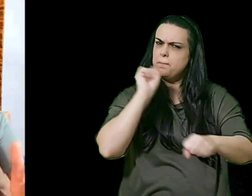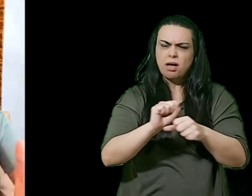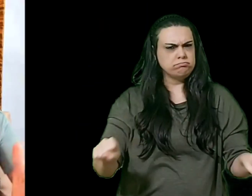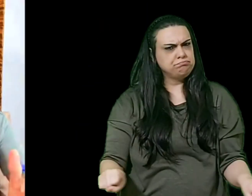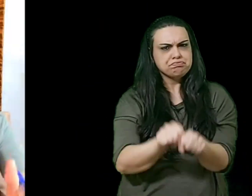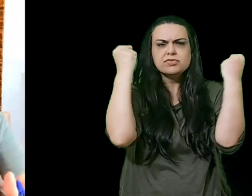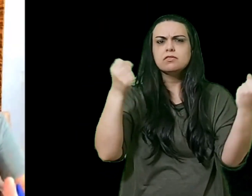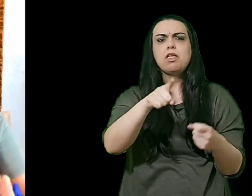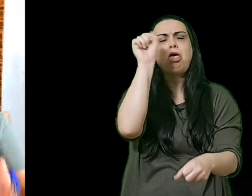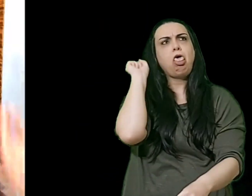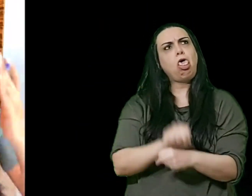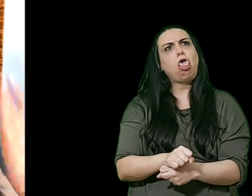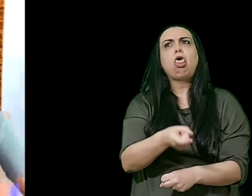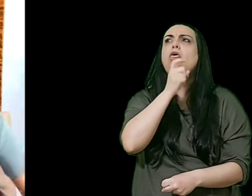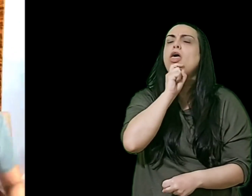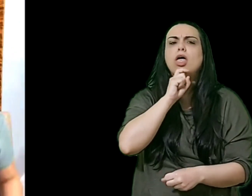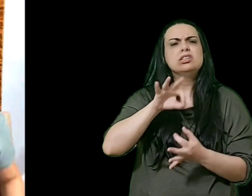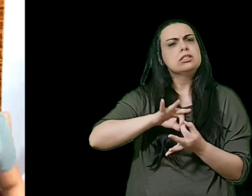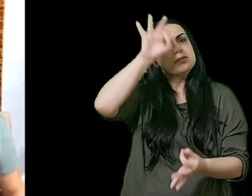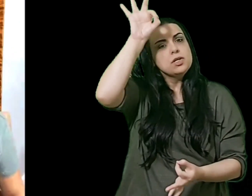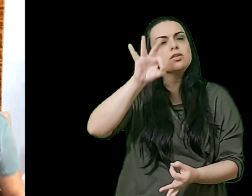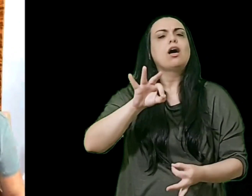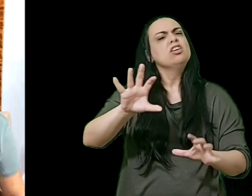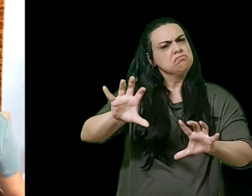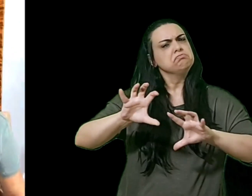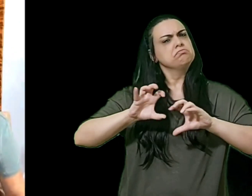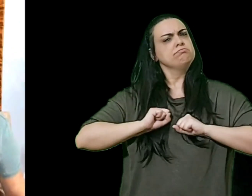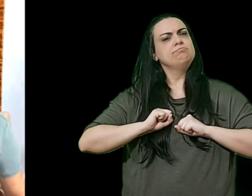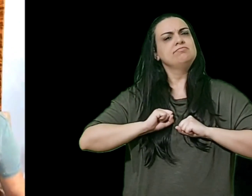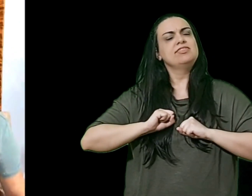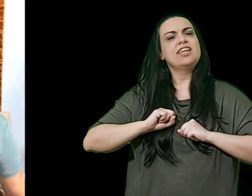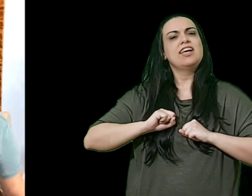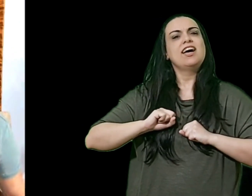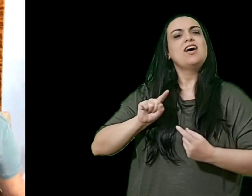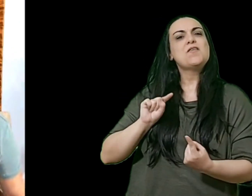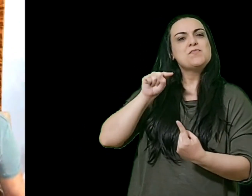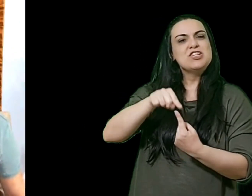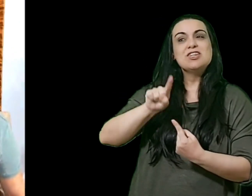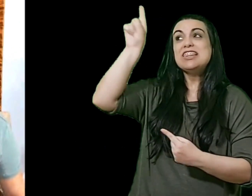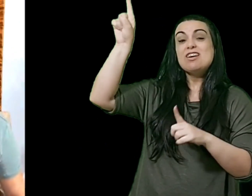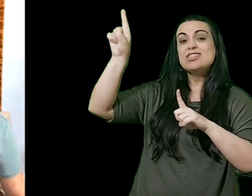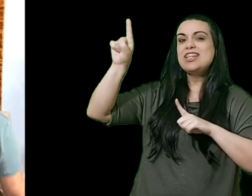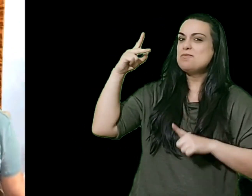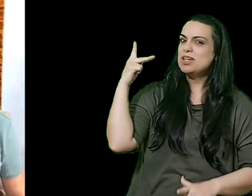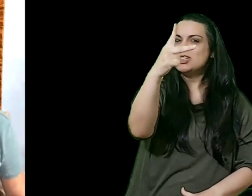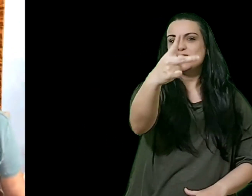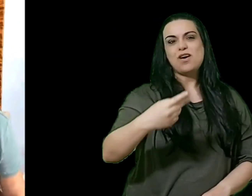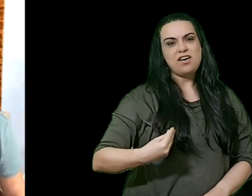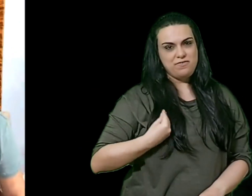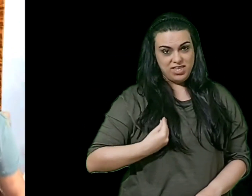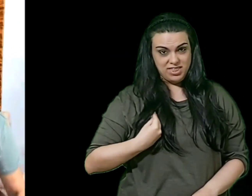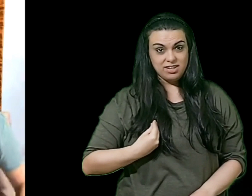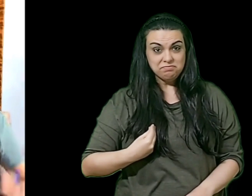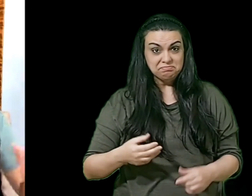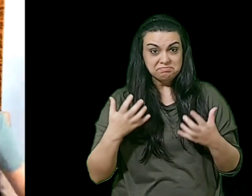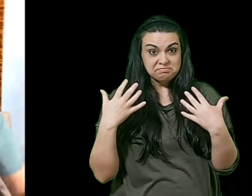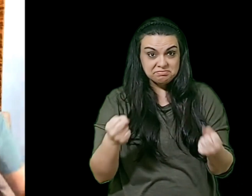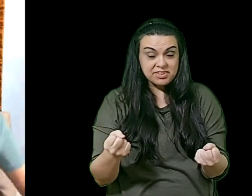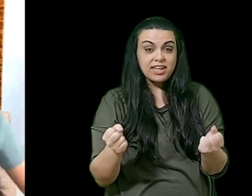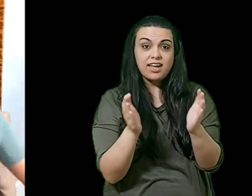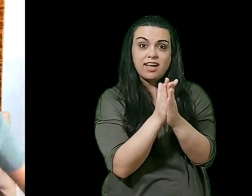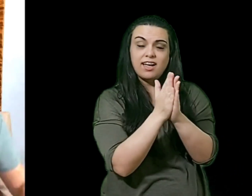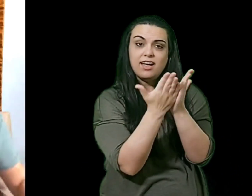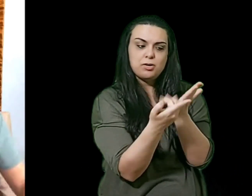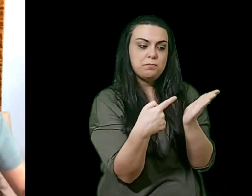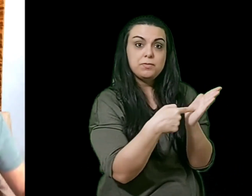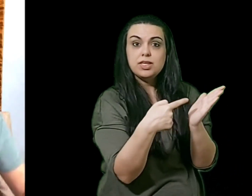com a paralisia espiritual e viver o propósito que Deus tem para a sua vida, ok? Vamos lá então, palavra de